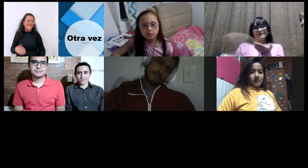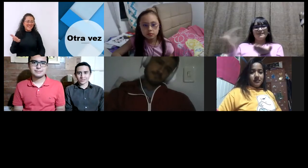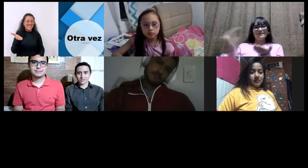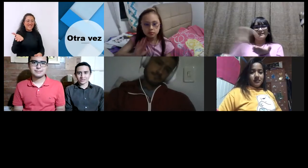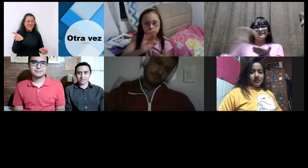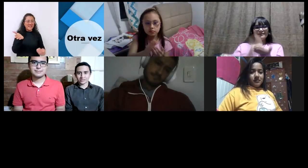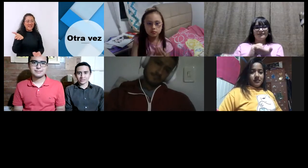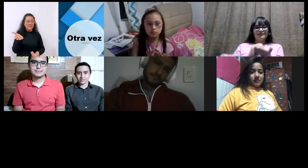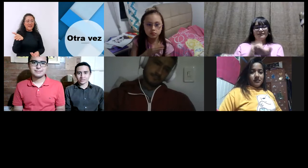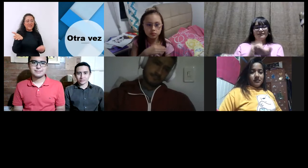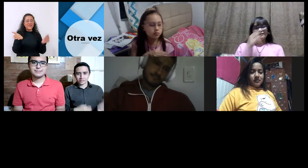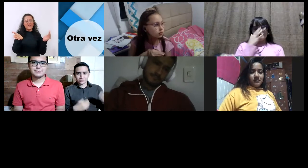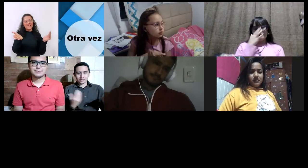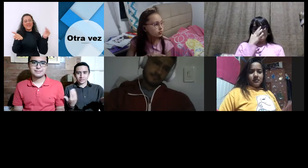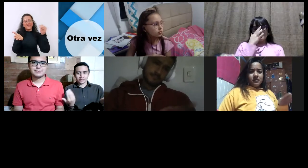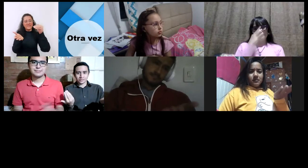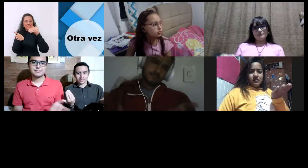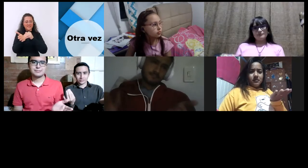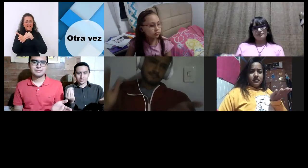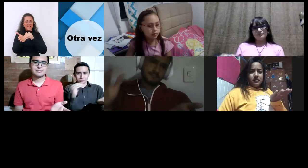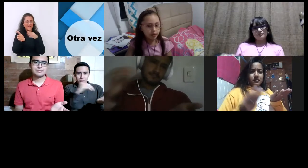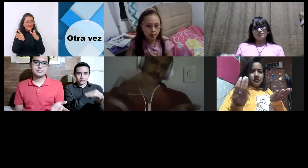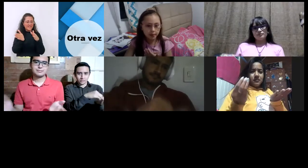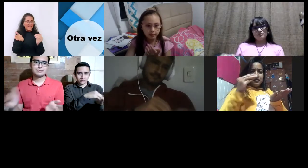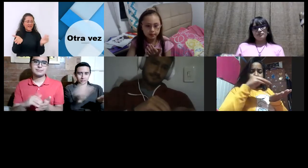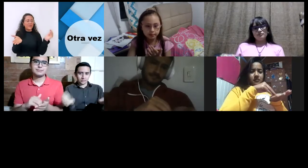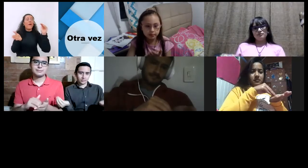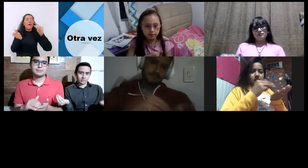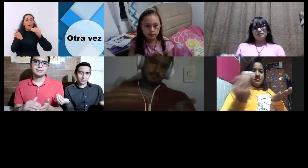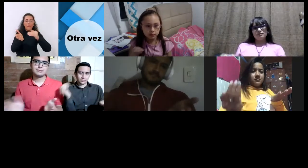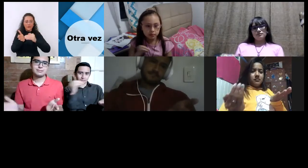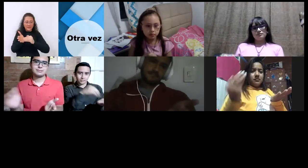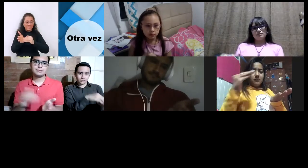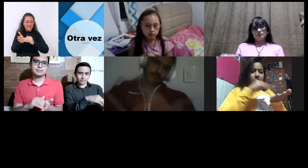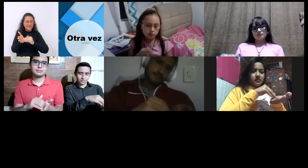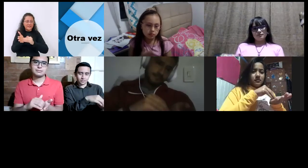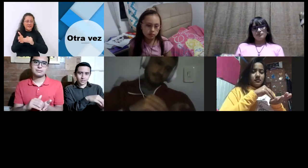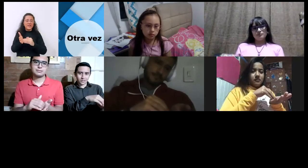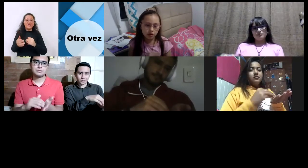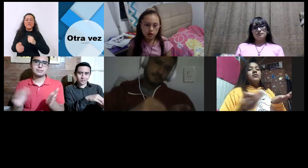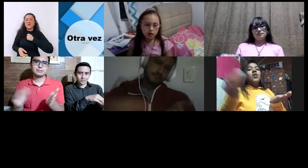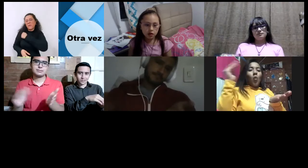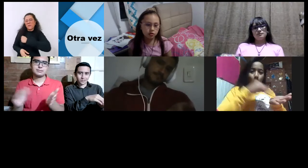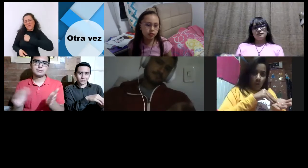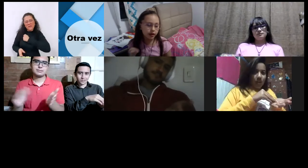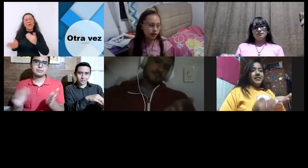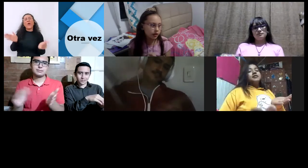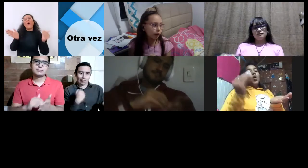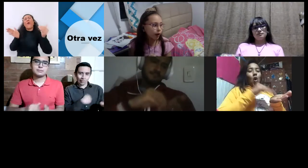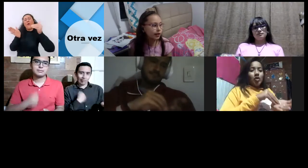Otra vez, viene la mano y la otra cerrada. Otra vez. Decimos como, por favor,